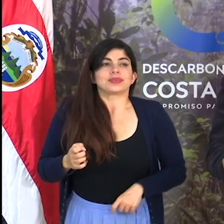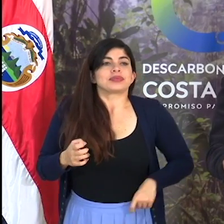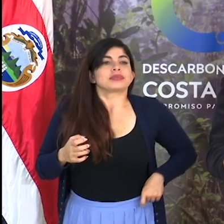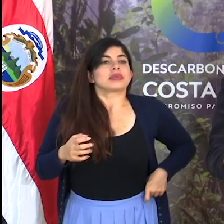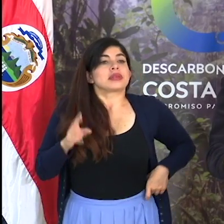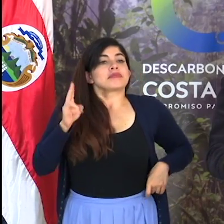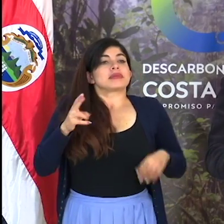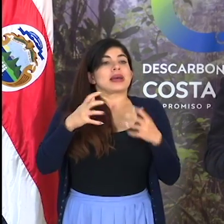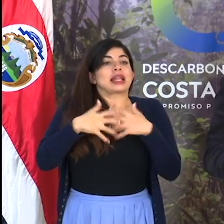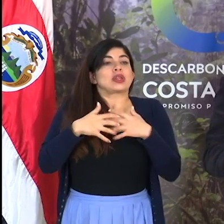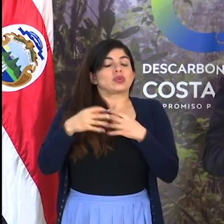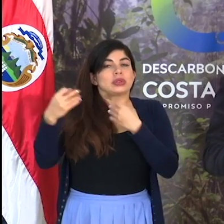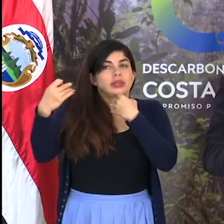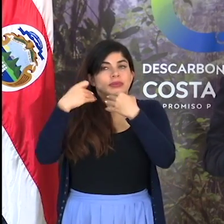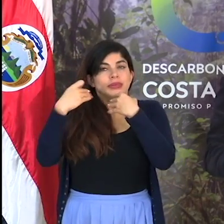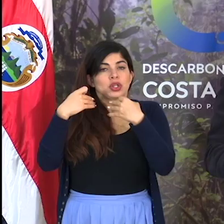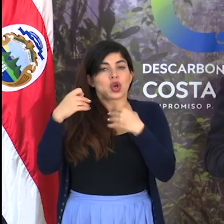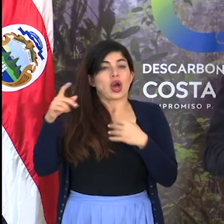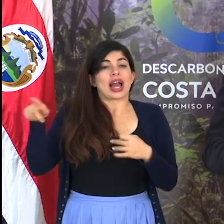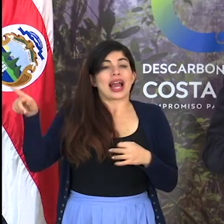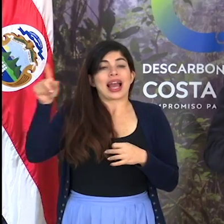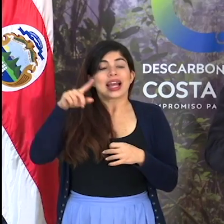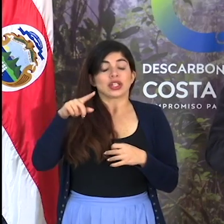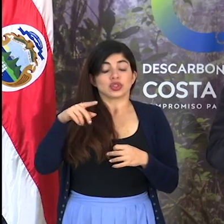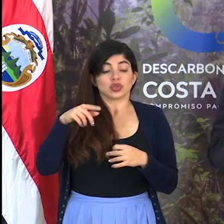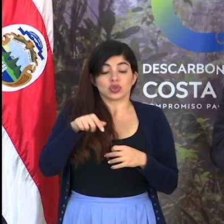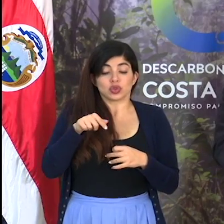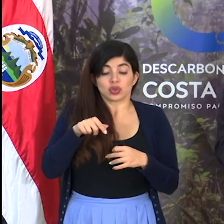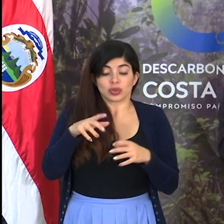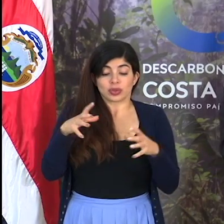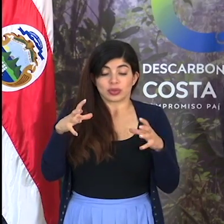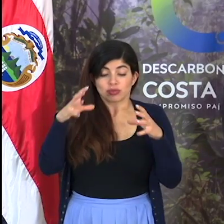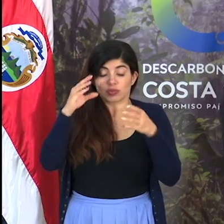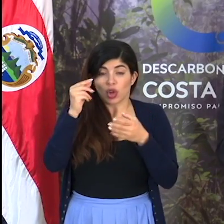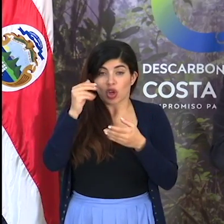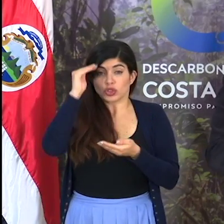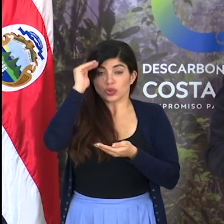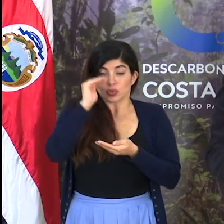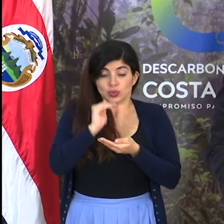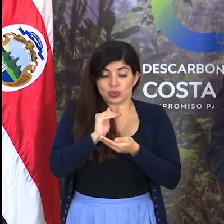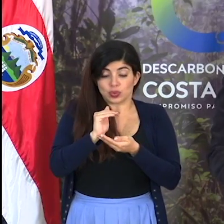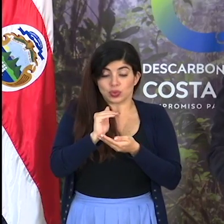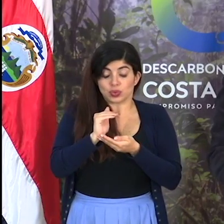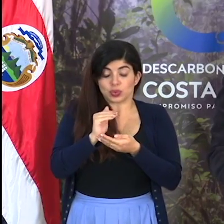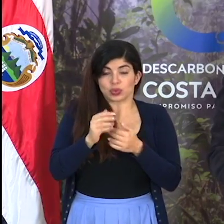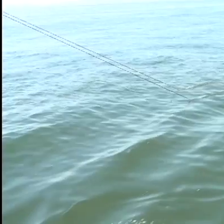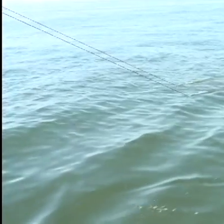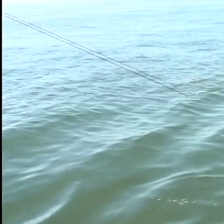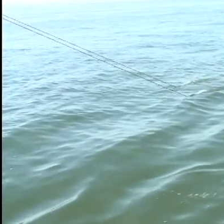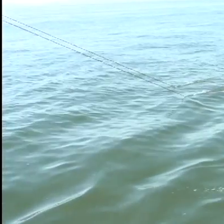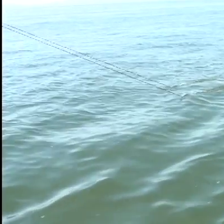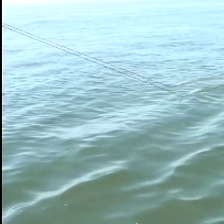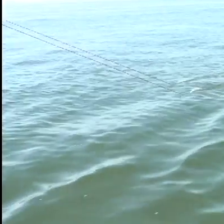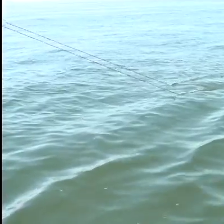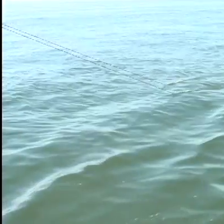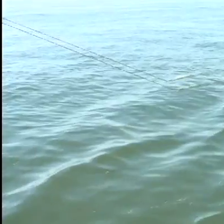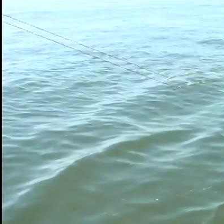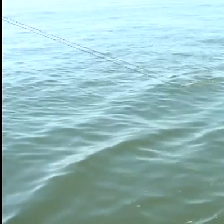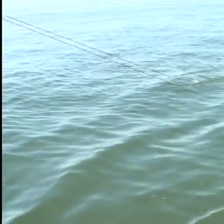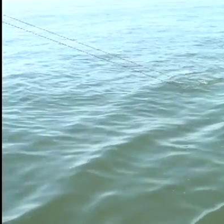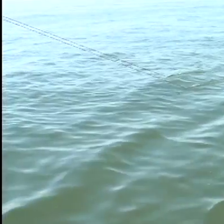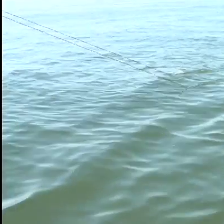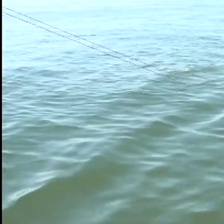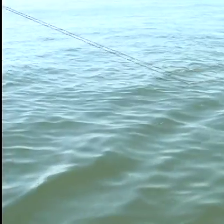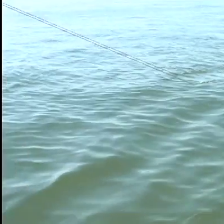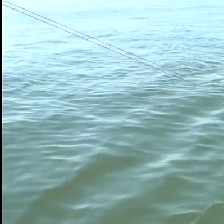misma industria nos ha informado, ellos no le transfieren esta reducción de costos en el costo al que le venden el atún. Por ahora se dan cerca